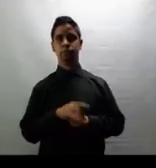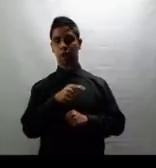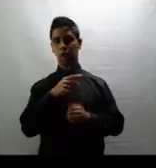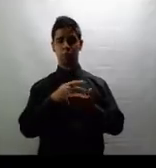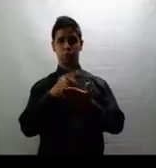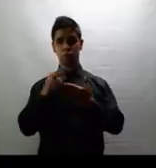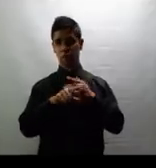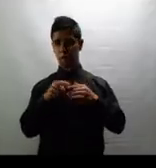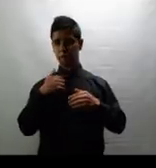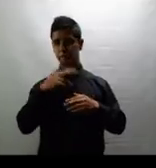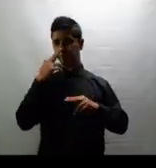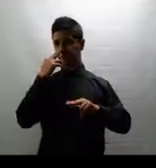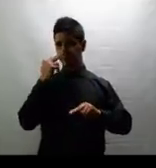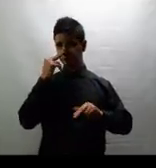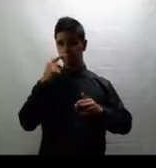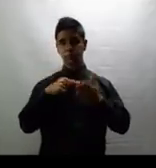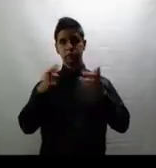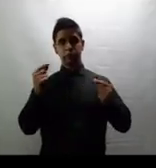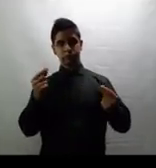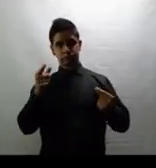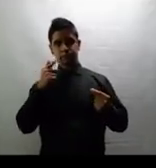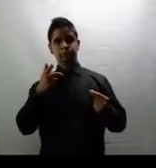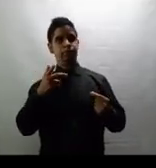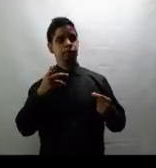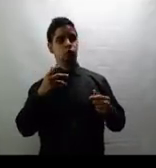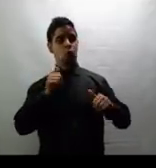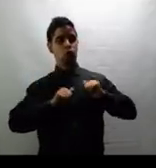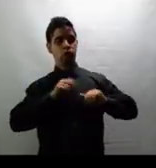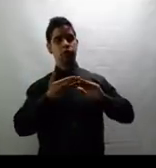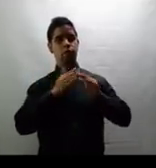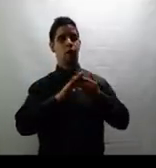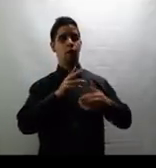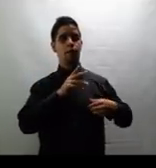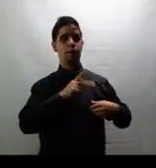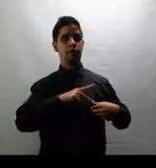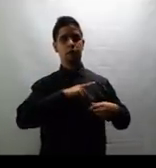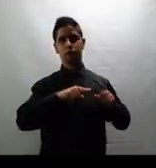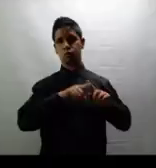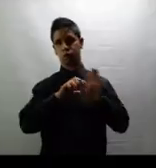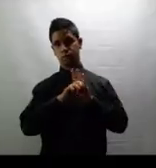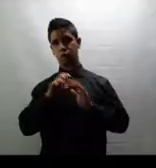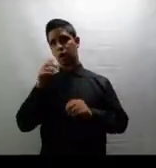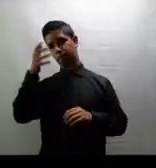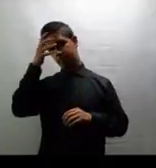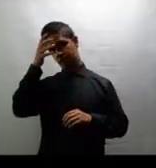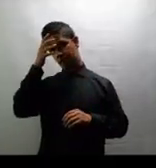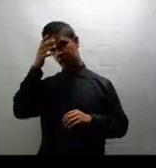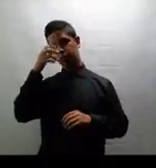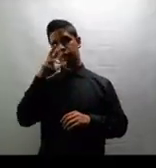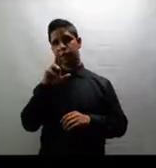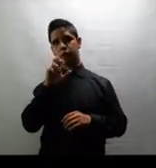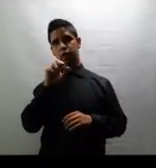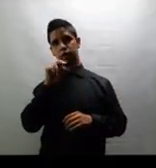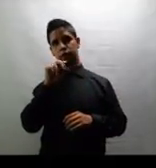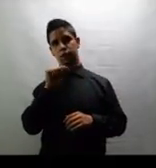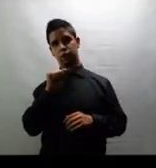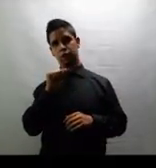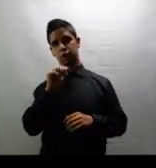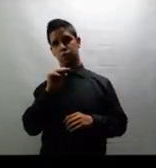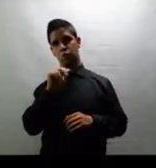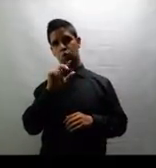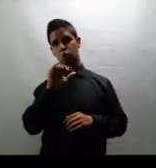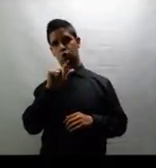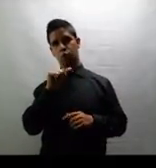convertían a los actores interpretaban un personaje por ejemplo el papá de rené monclova asia de roberto sánchez vilella